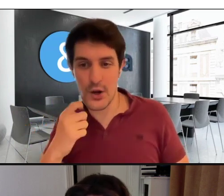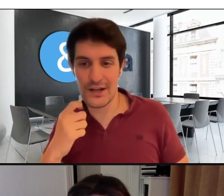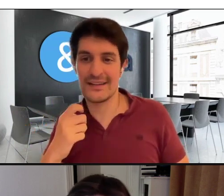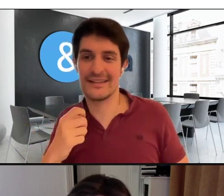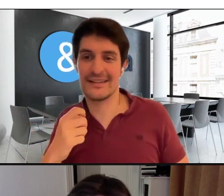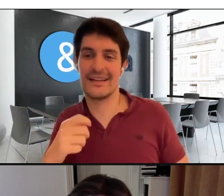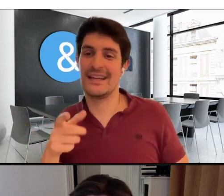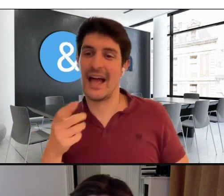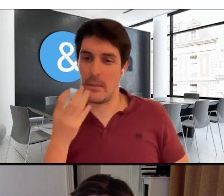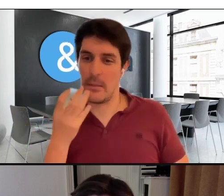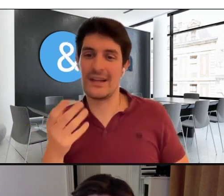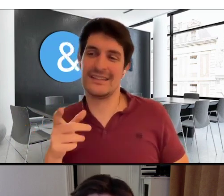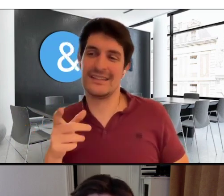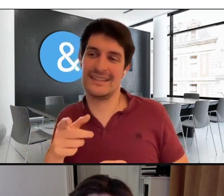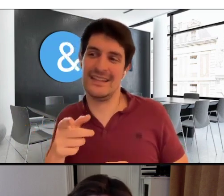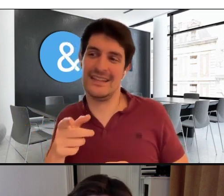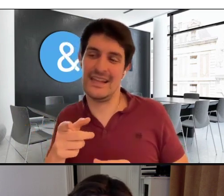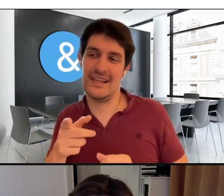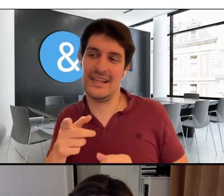Apple